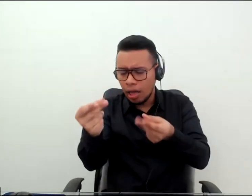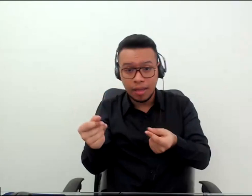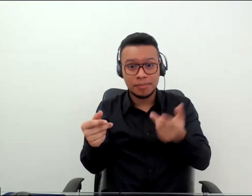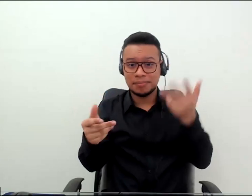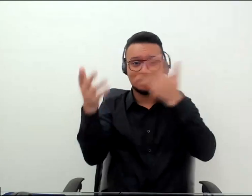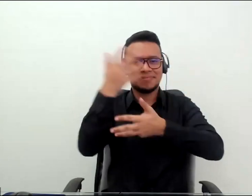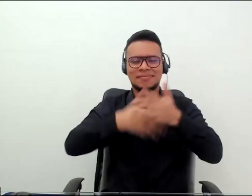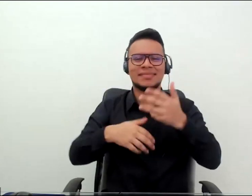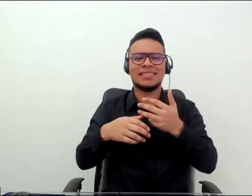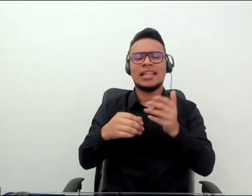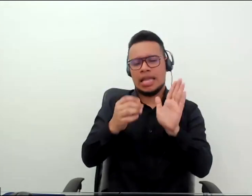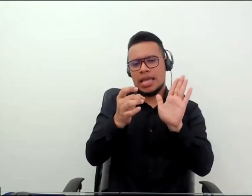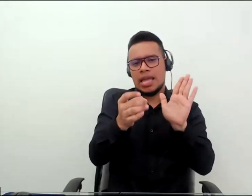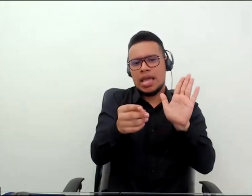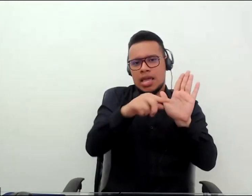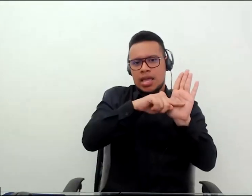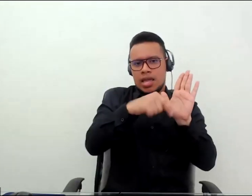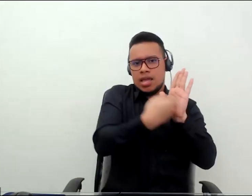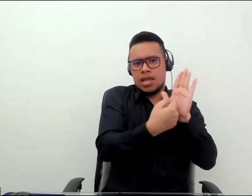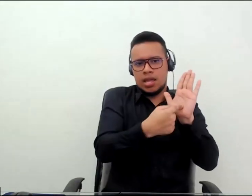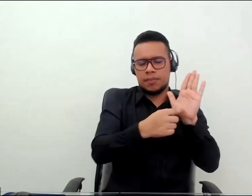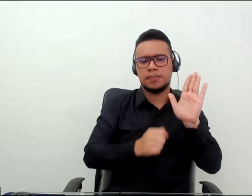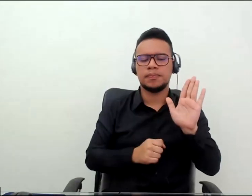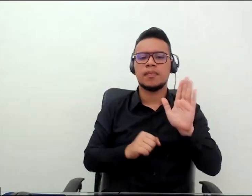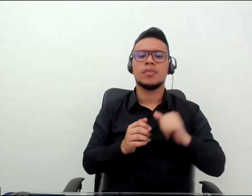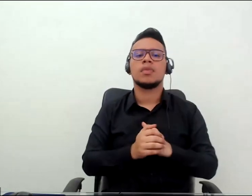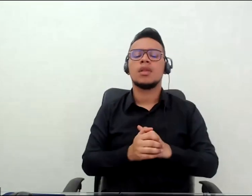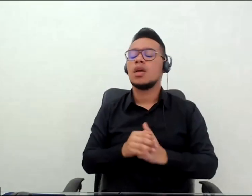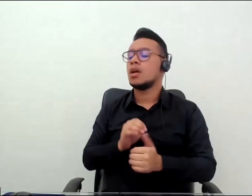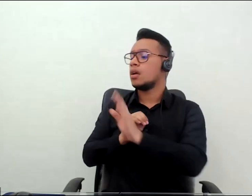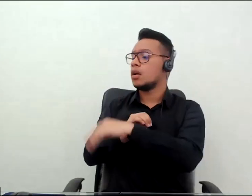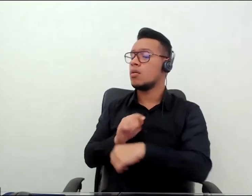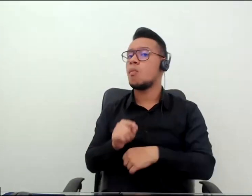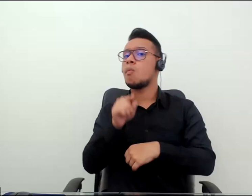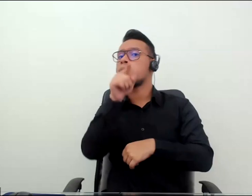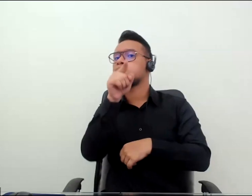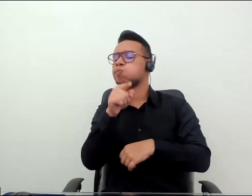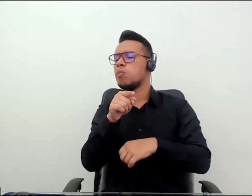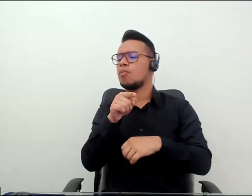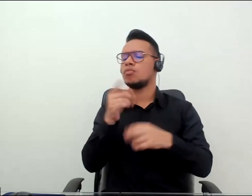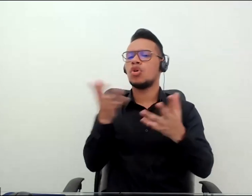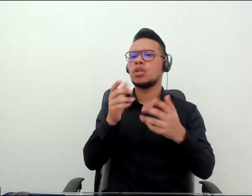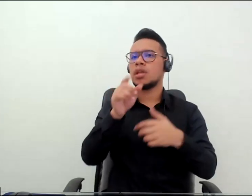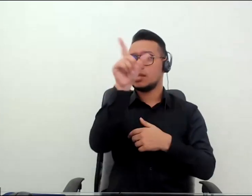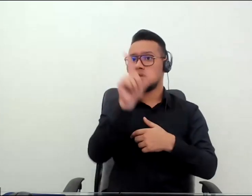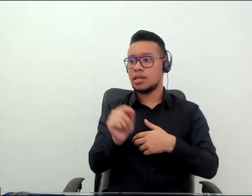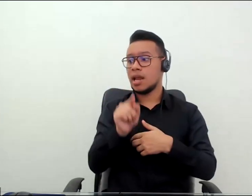ingeniero desde aguachica en el departamento del Cesar una de las 70